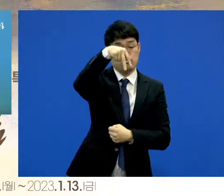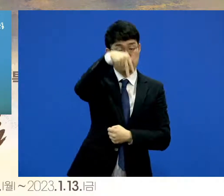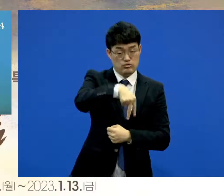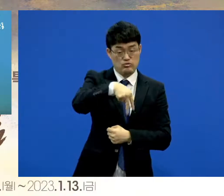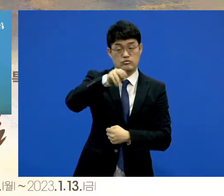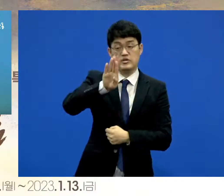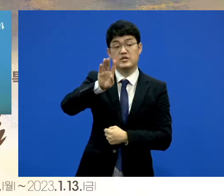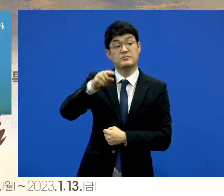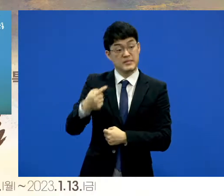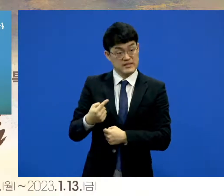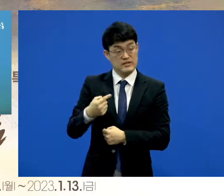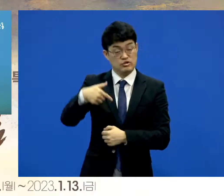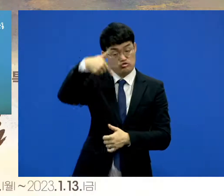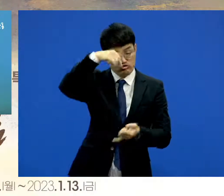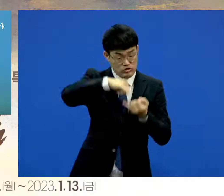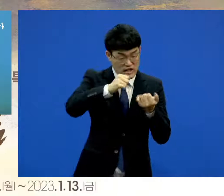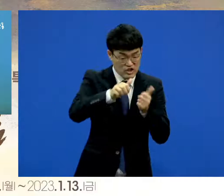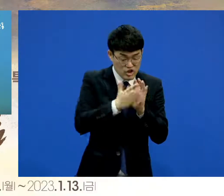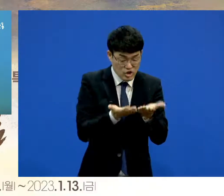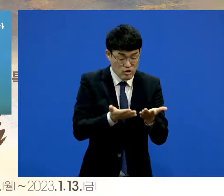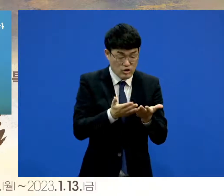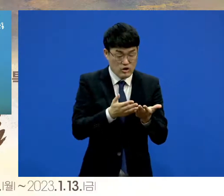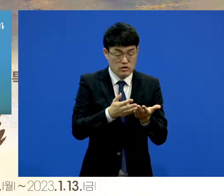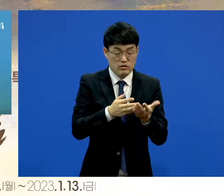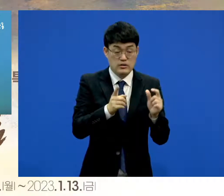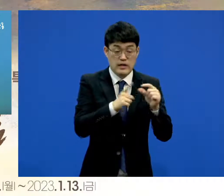구약에서 1000번 이상 나옵니다.